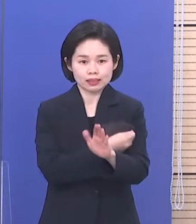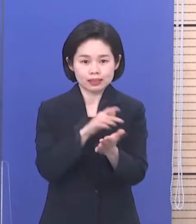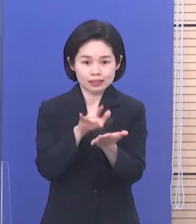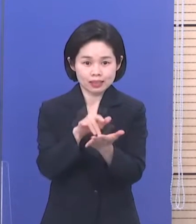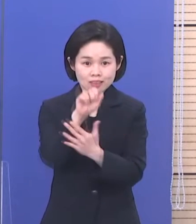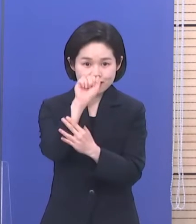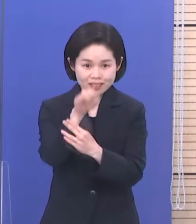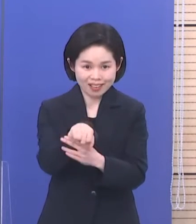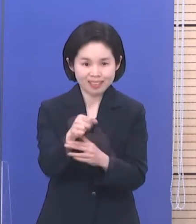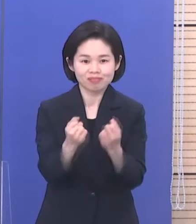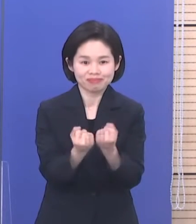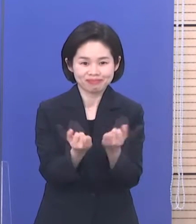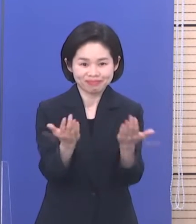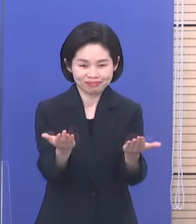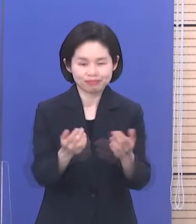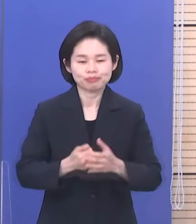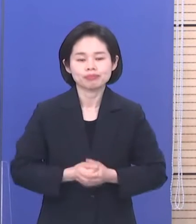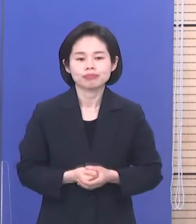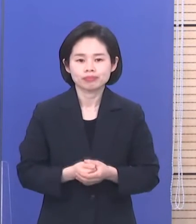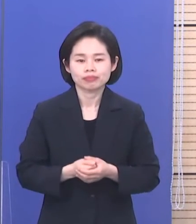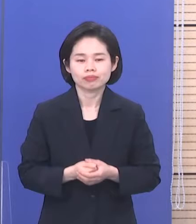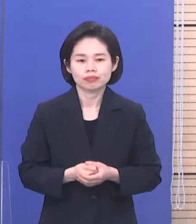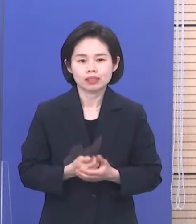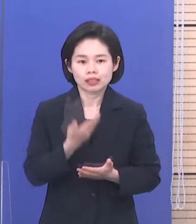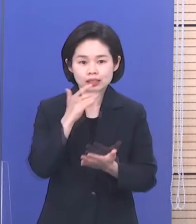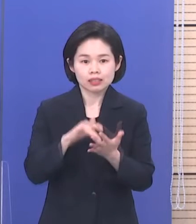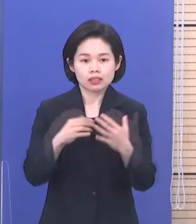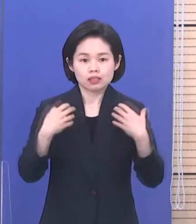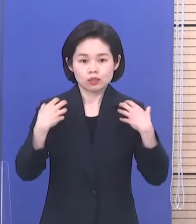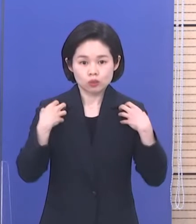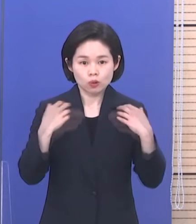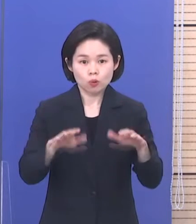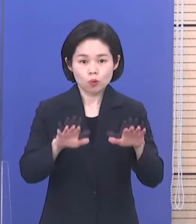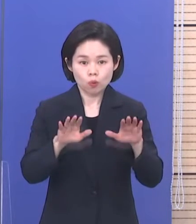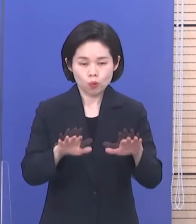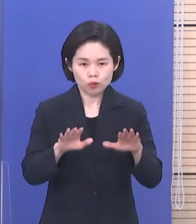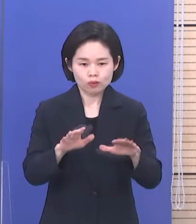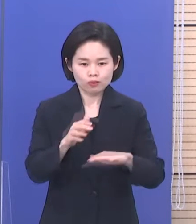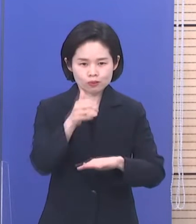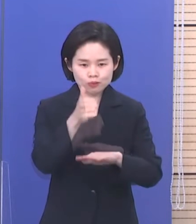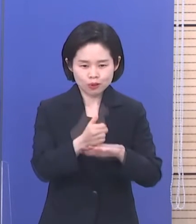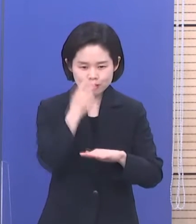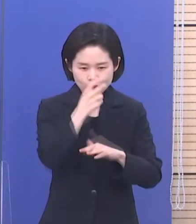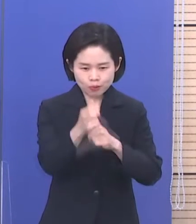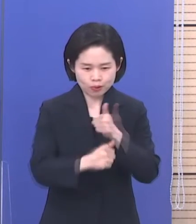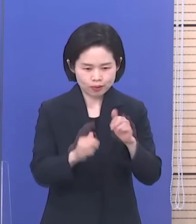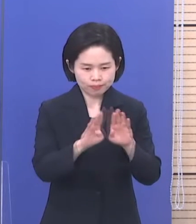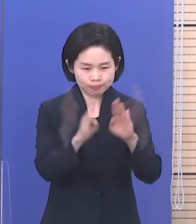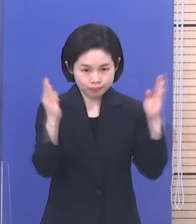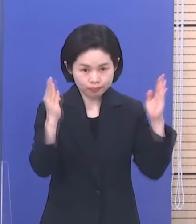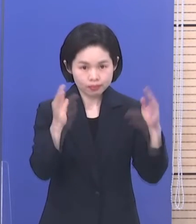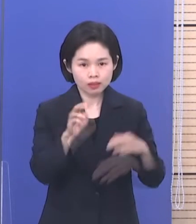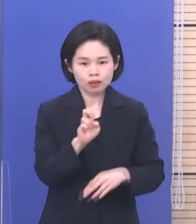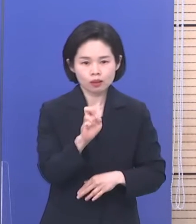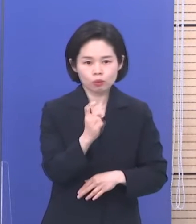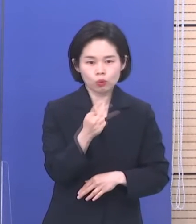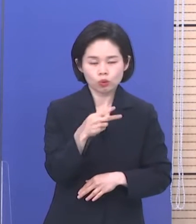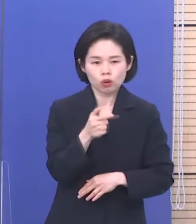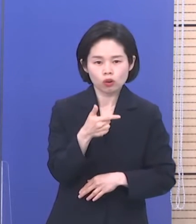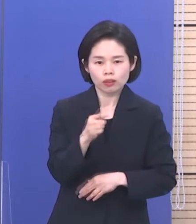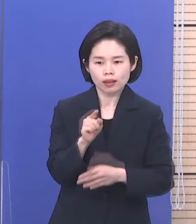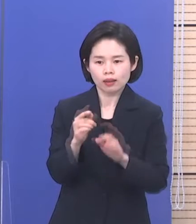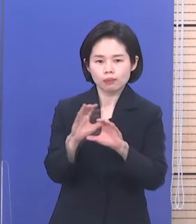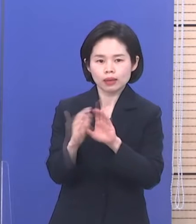대하여 설명드리겠습니다. 저희 식약처는 오늘 최종 점검위원회를 열고 모더나 백신에